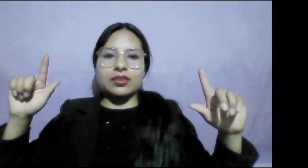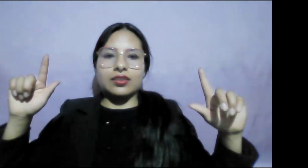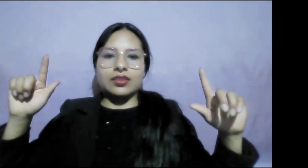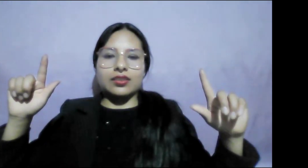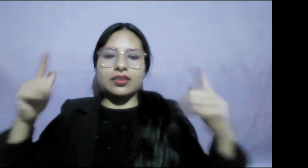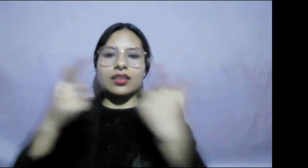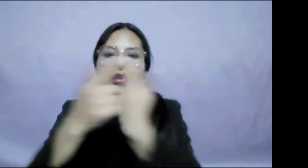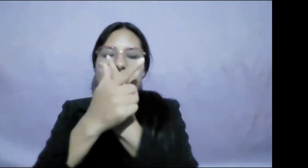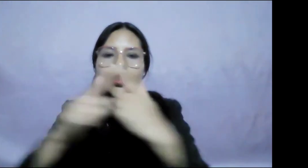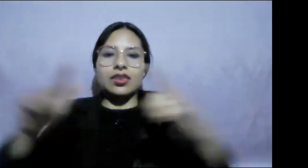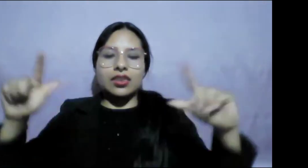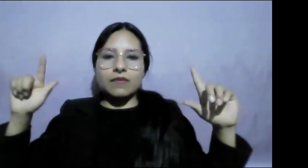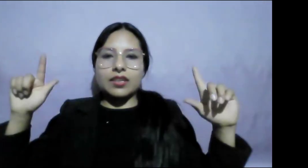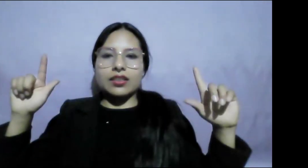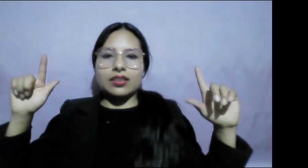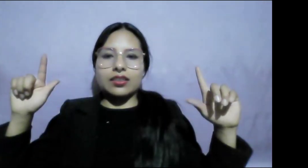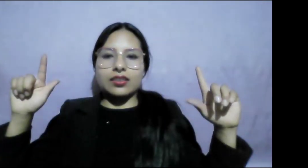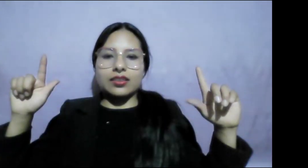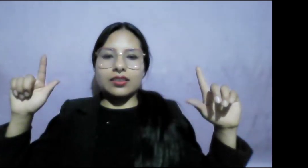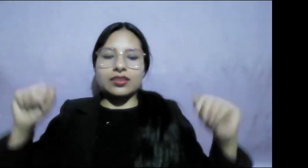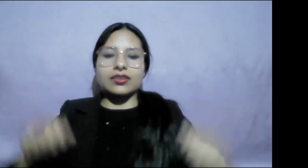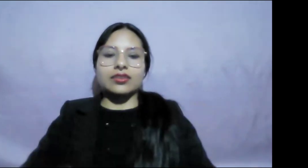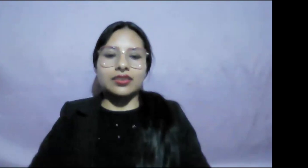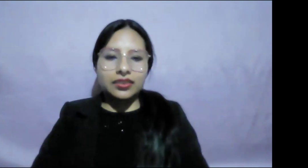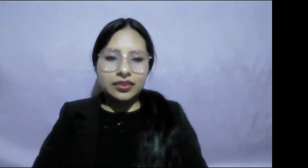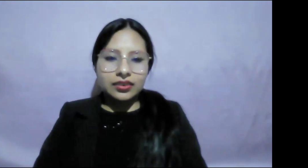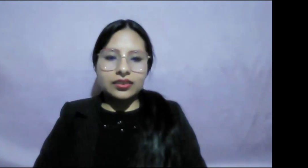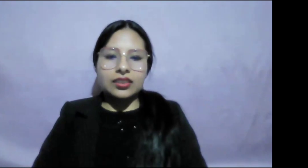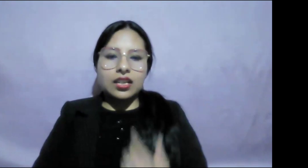cabezas Cómo se dice pucalpa no te